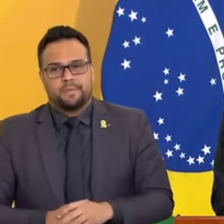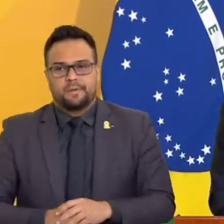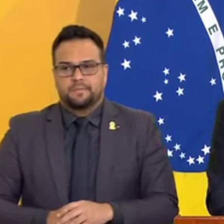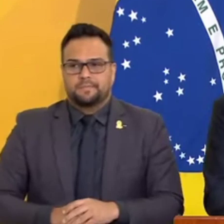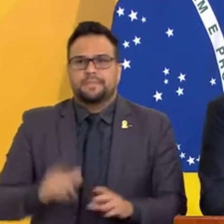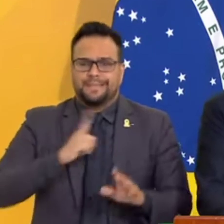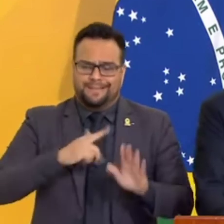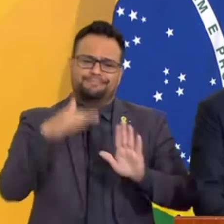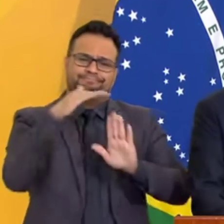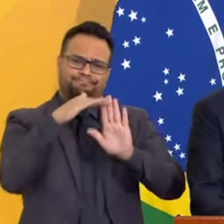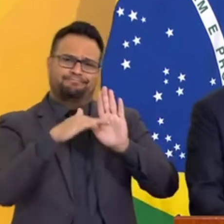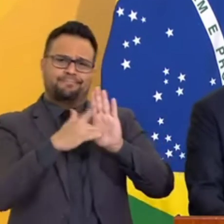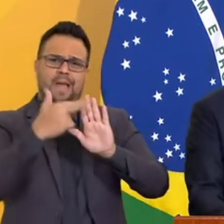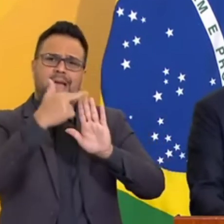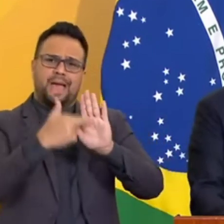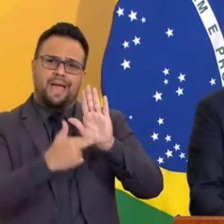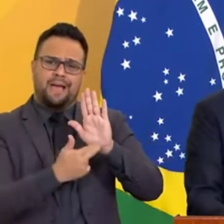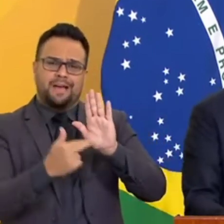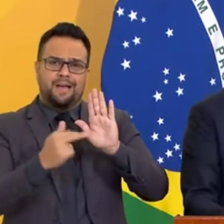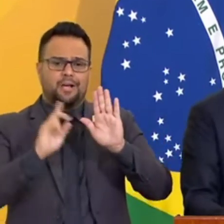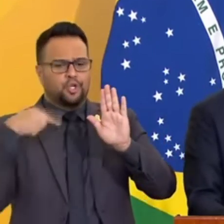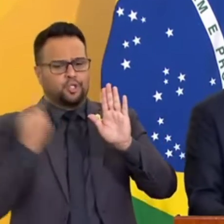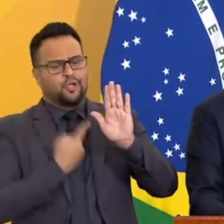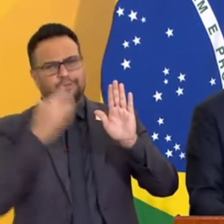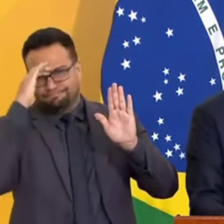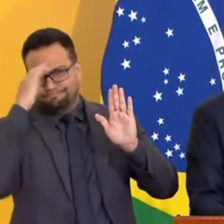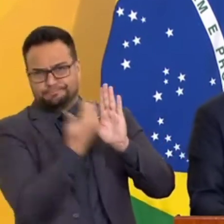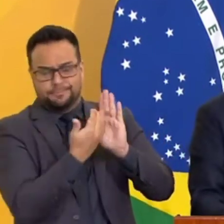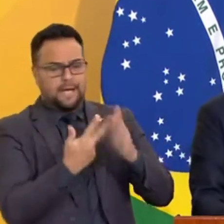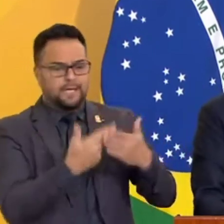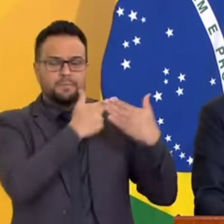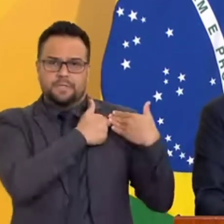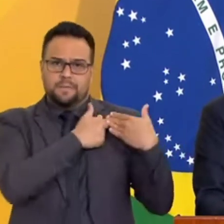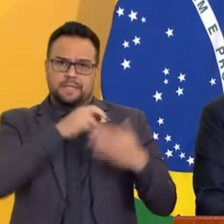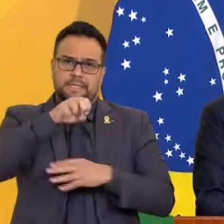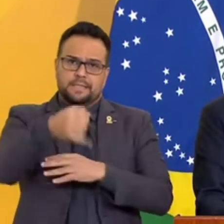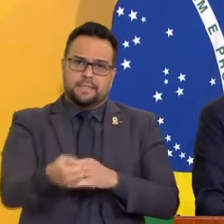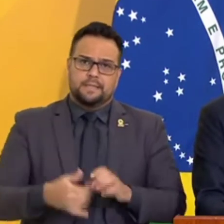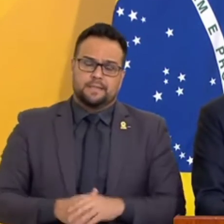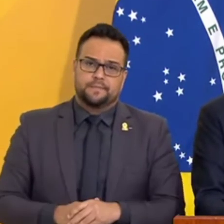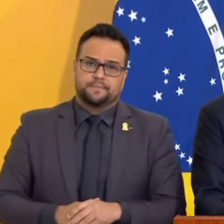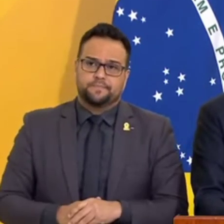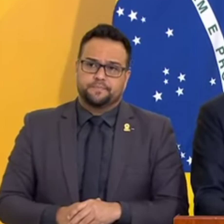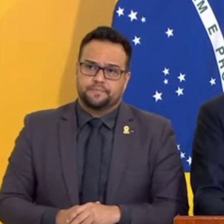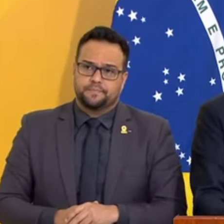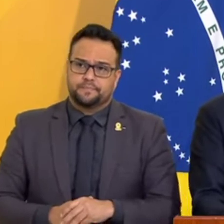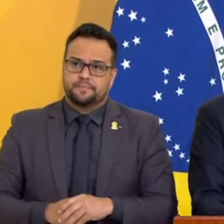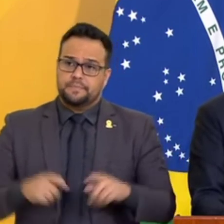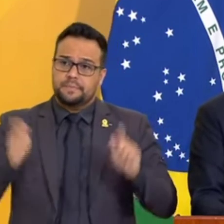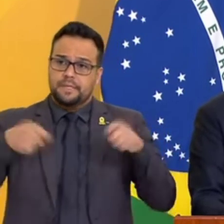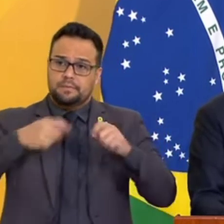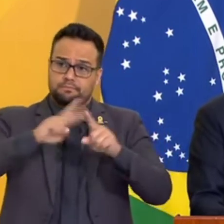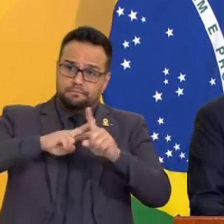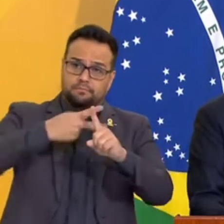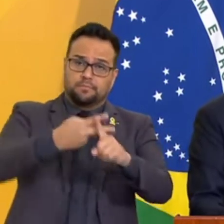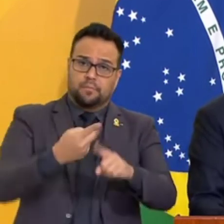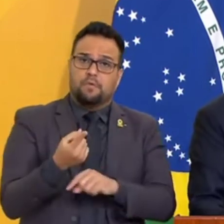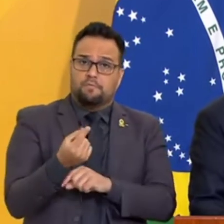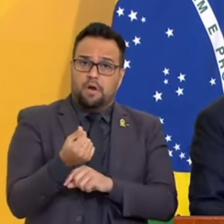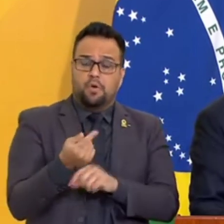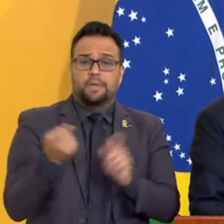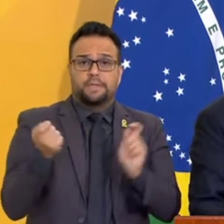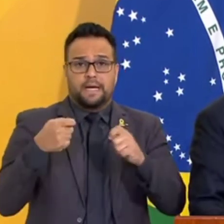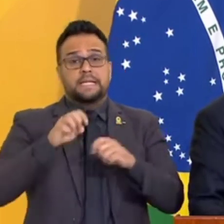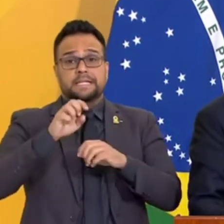daquilo que nós temos feito até o momento no tocante a responsabilidade dá para trocar esse valor o que tivemos da